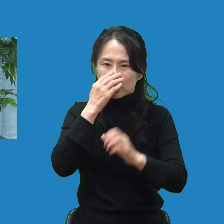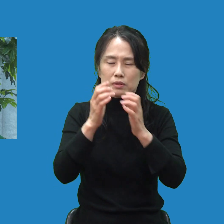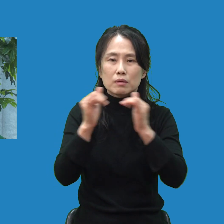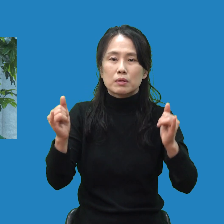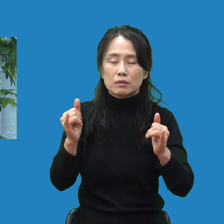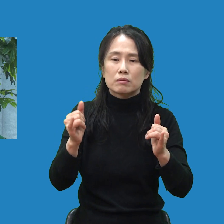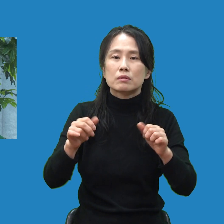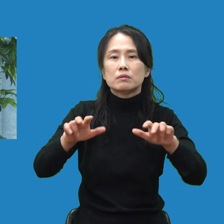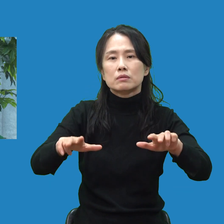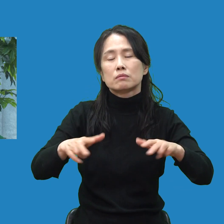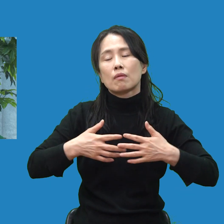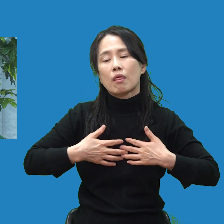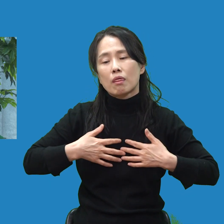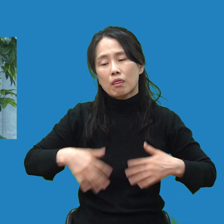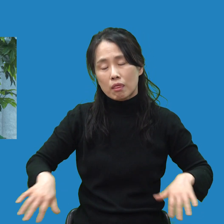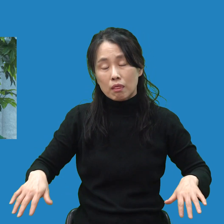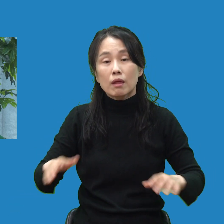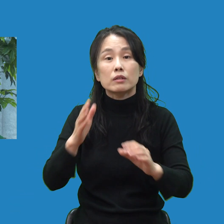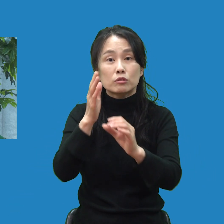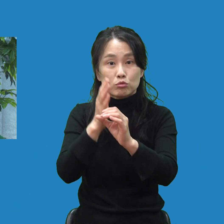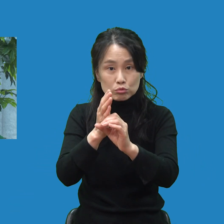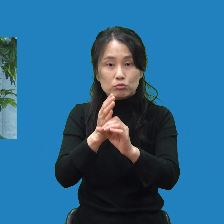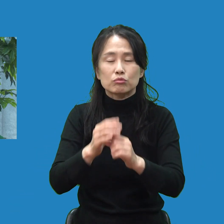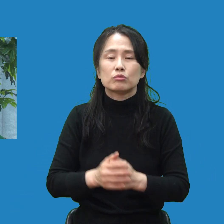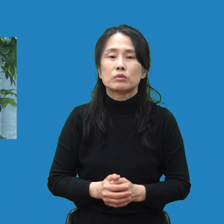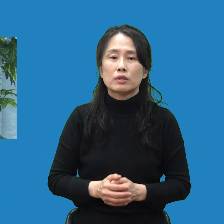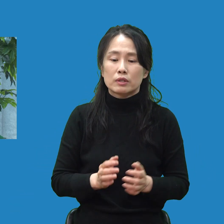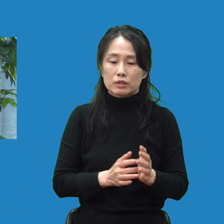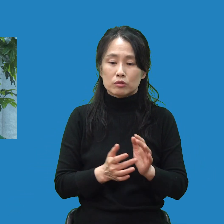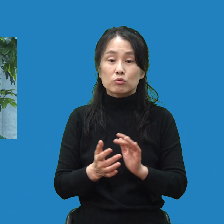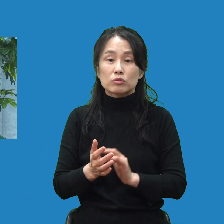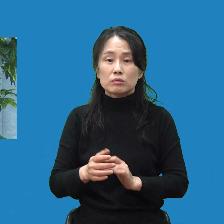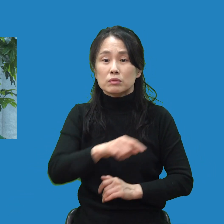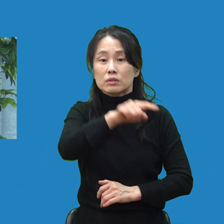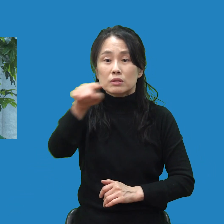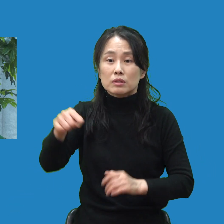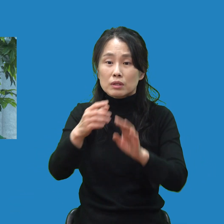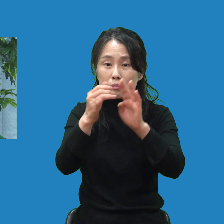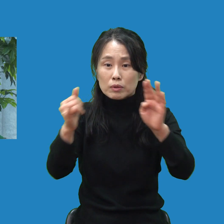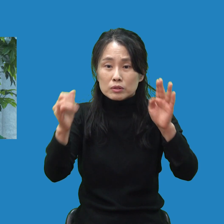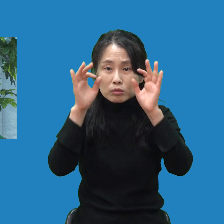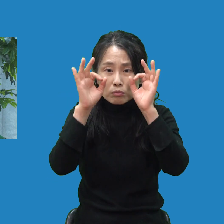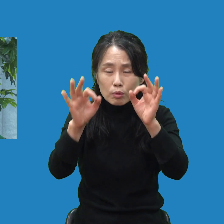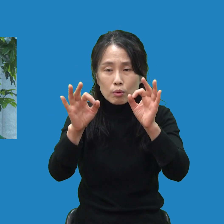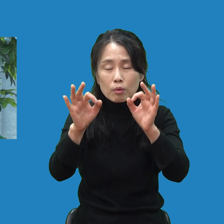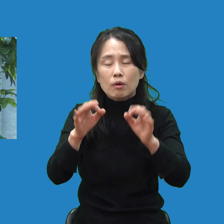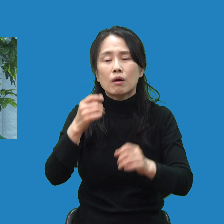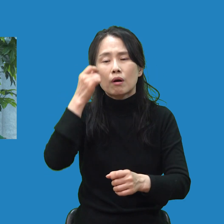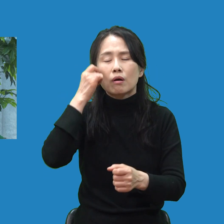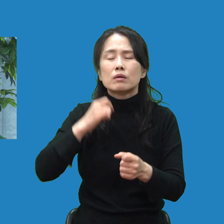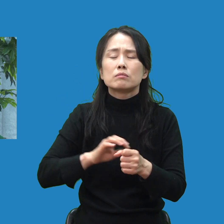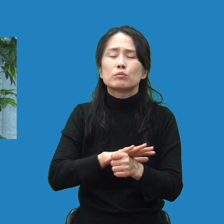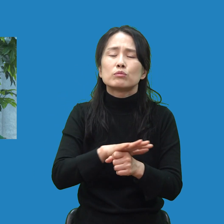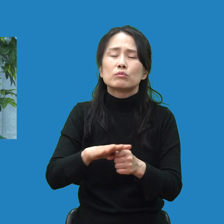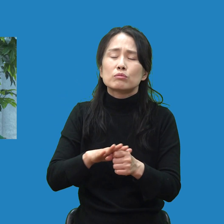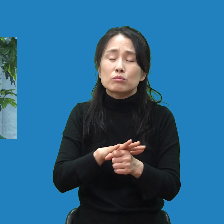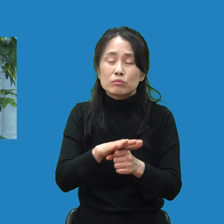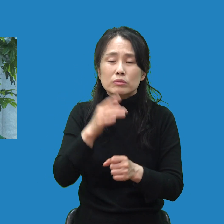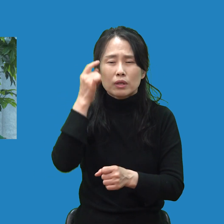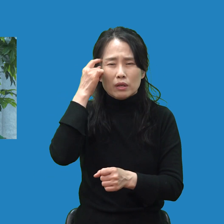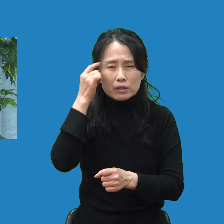모습, 주님이 격하게 불쌍히 여기셨다. 그래서 주님이 내리신 응급 처방이